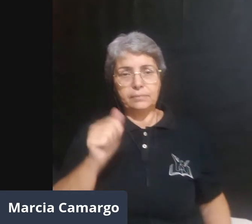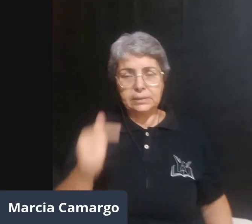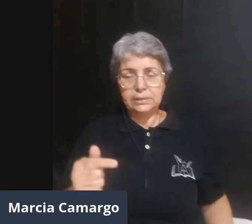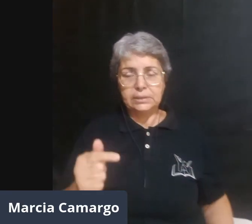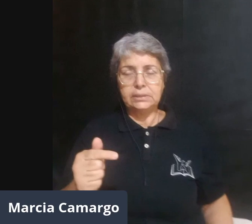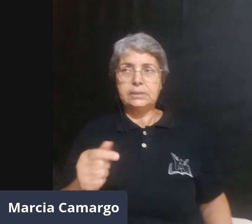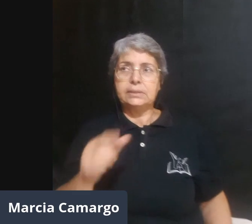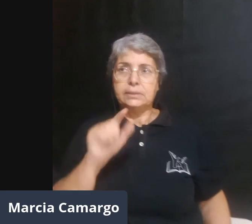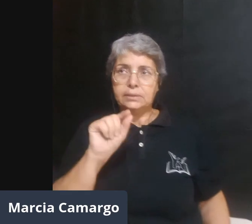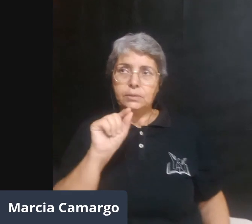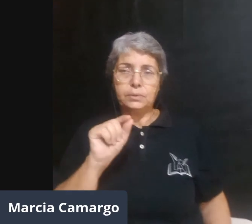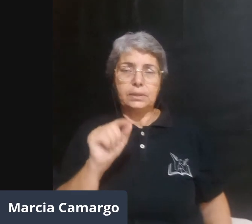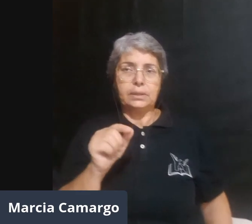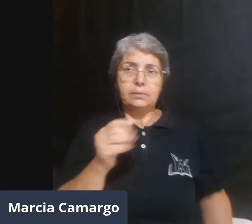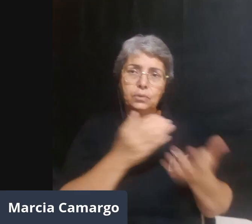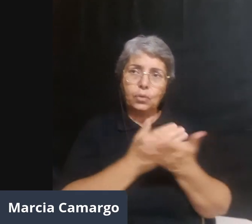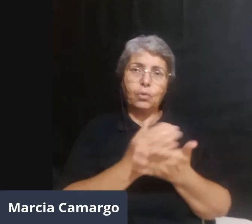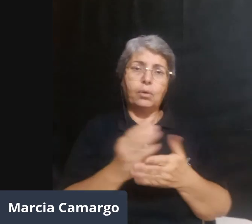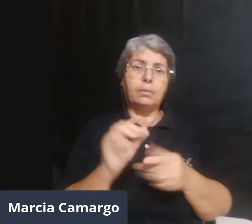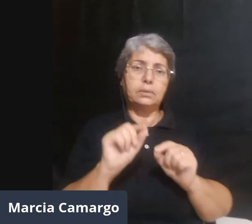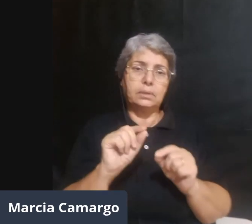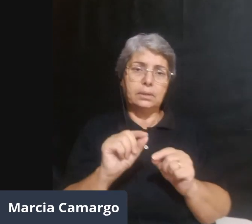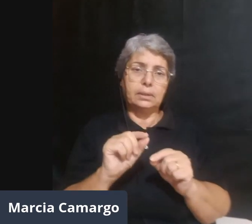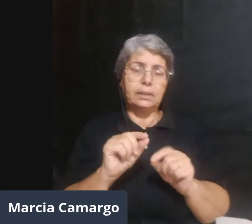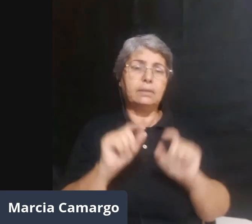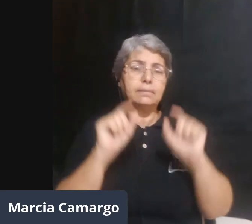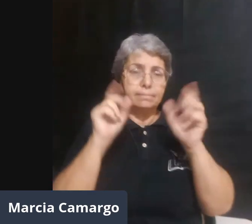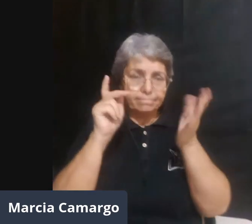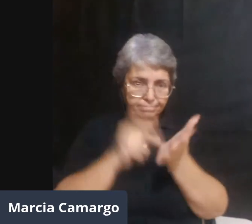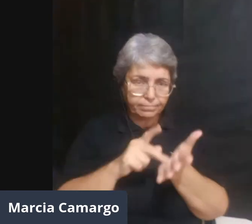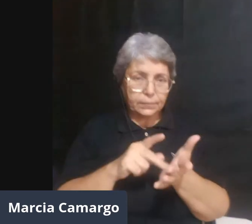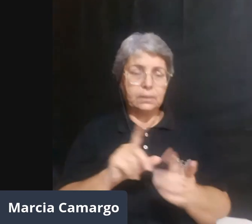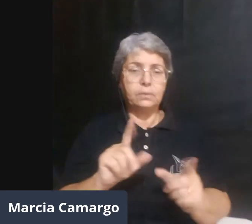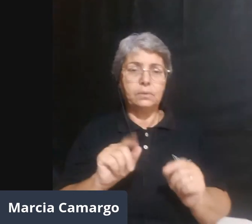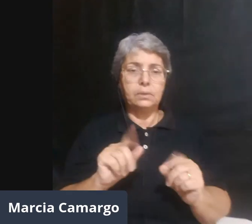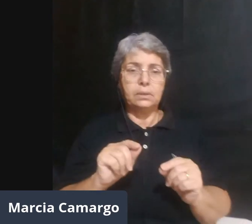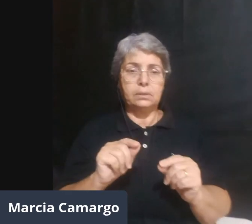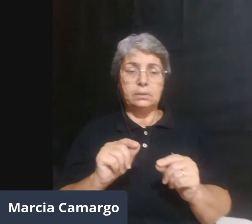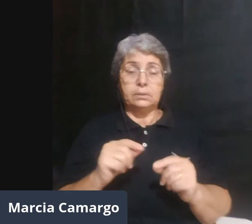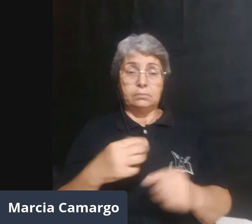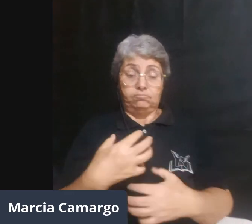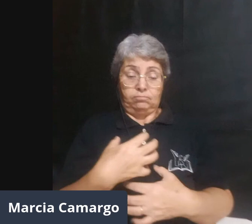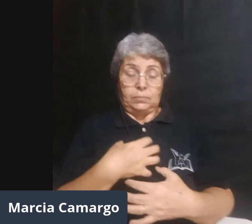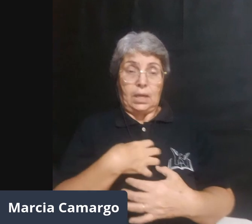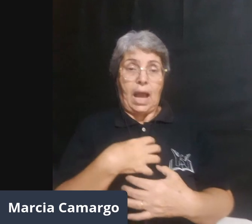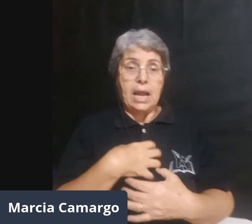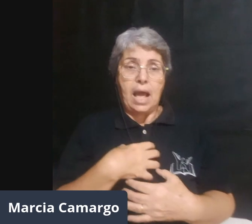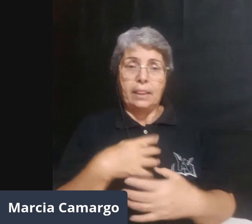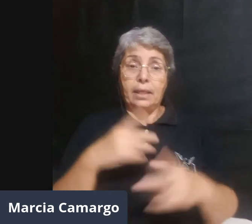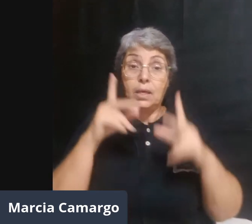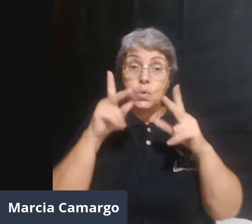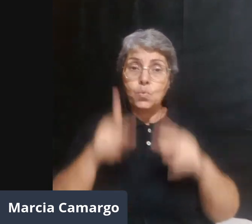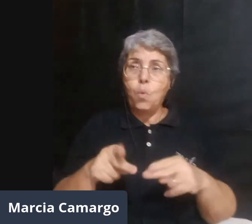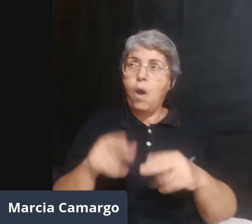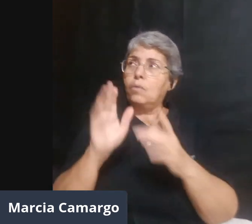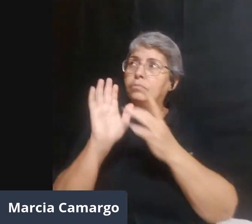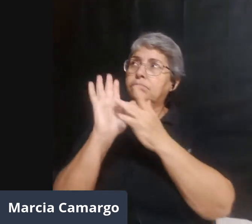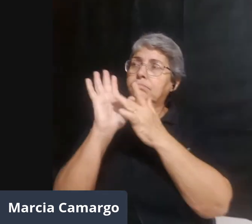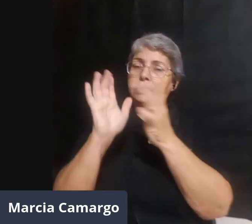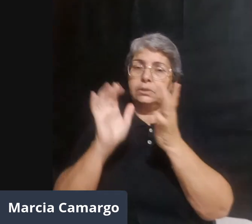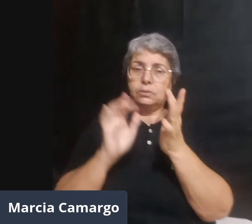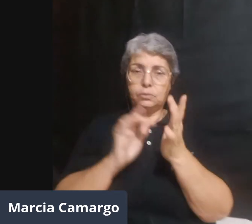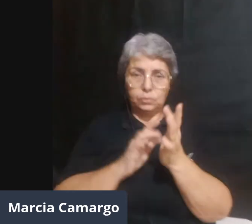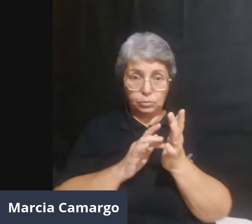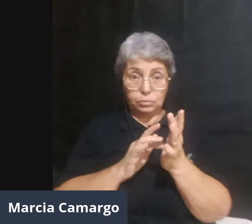propósito primário significa, na prática, desenvolver um caráter semelhante ao de Cristo, que possa ser levado